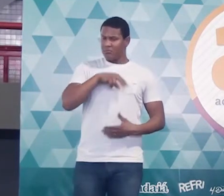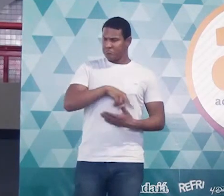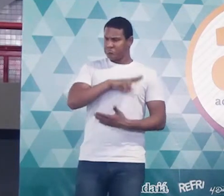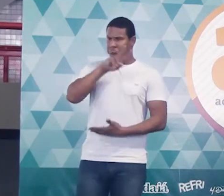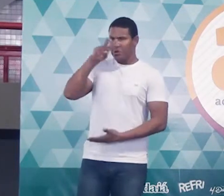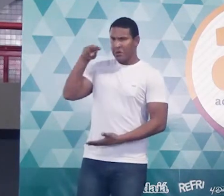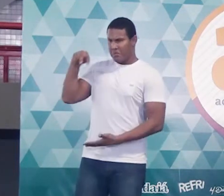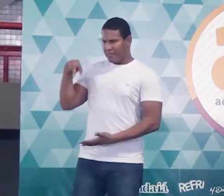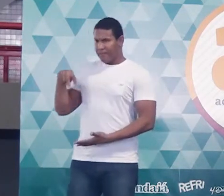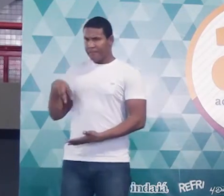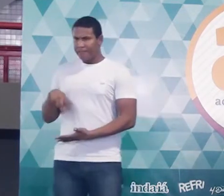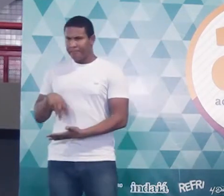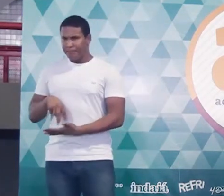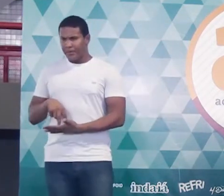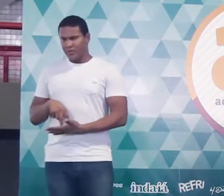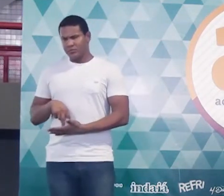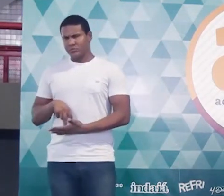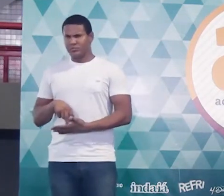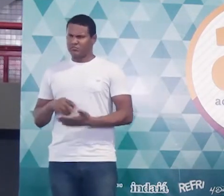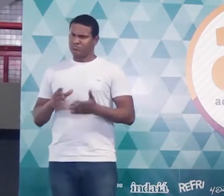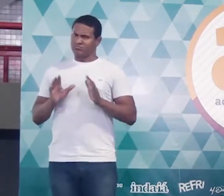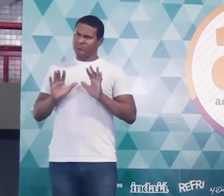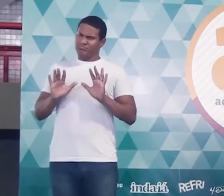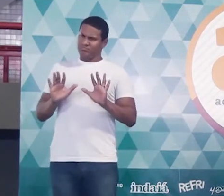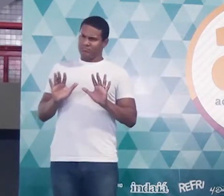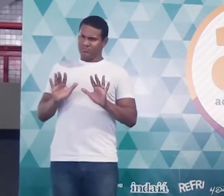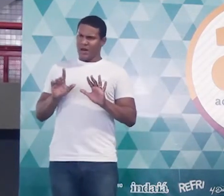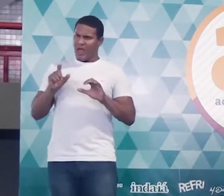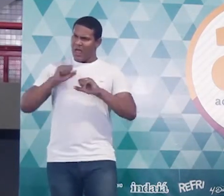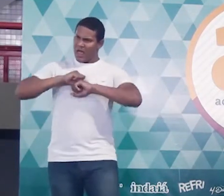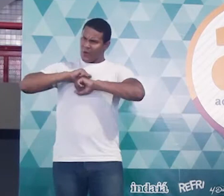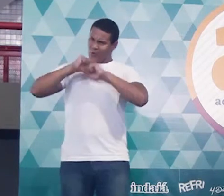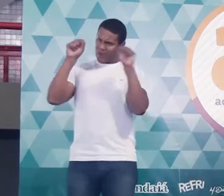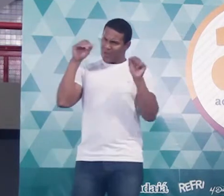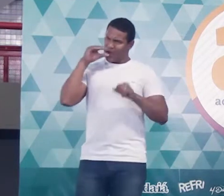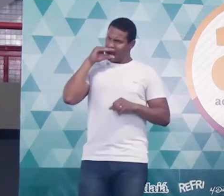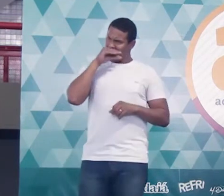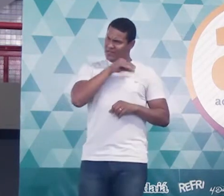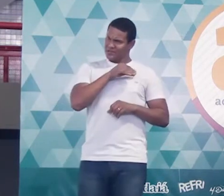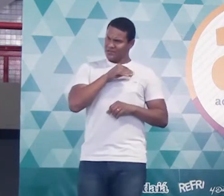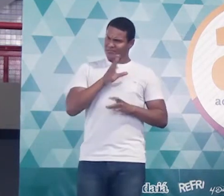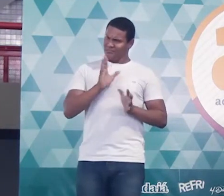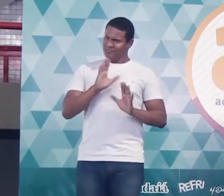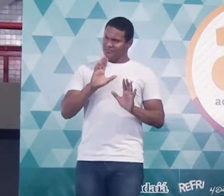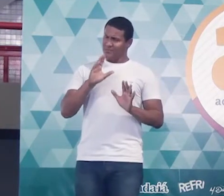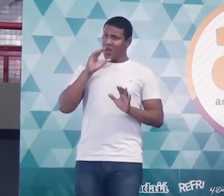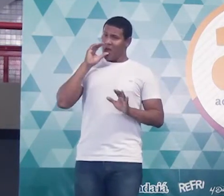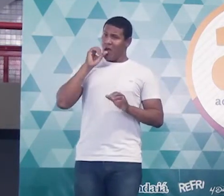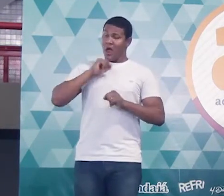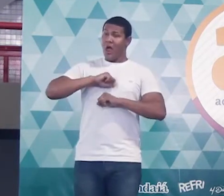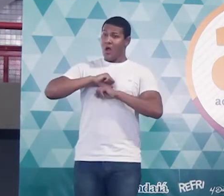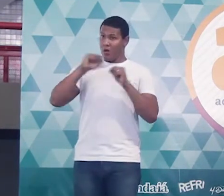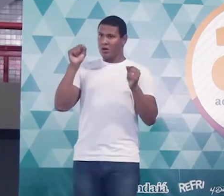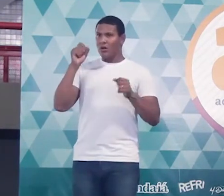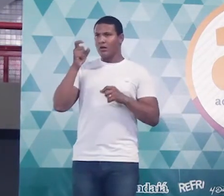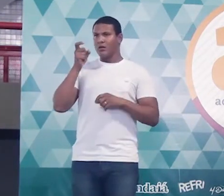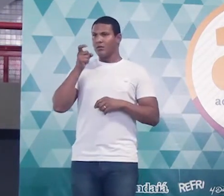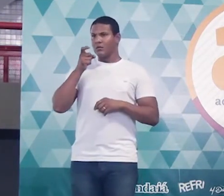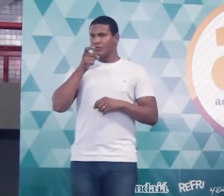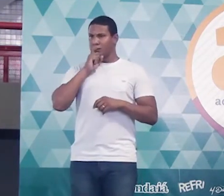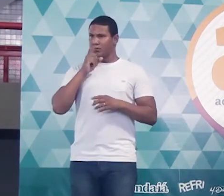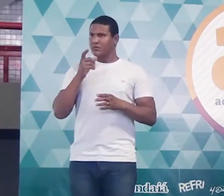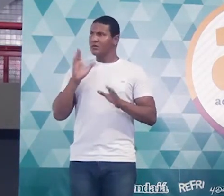com o corpo quente só se você estivesse fazendo alguma coisa, né? Ei, gente, né? Eu estou ficando envergonhado agora com as